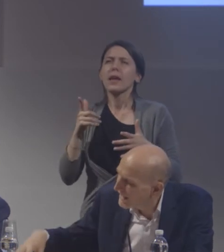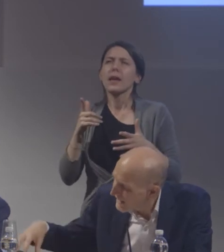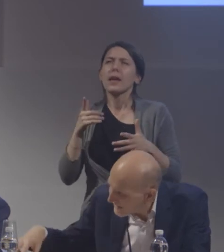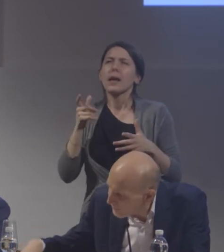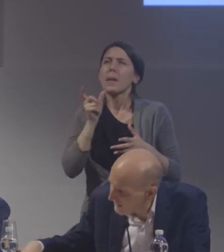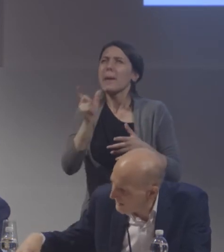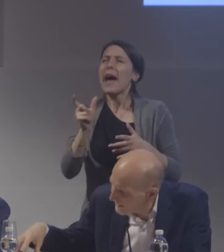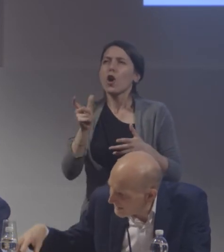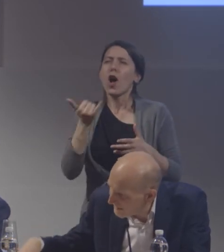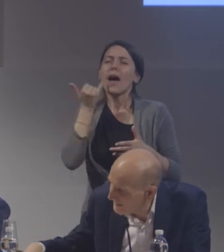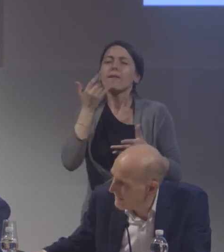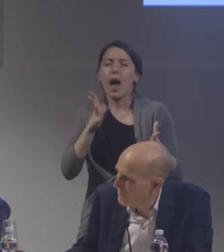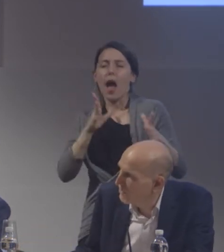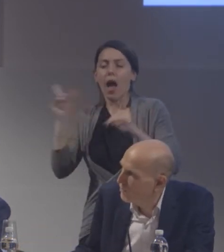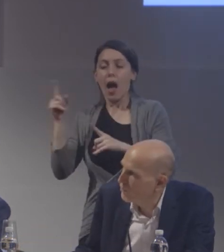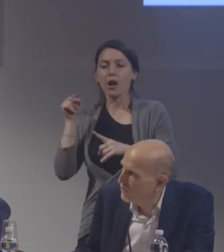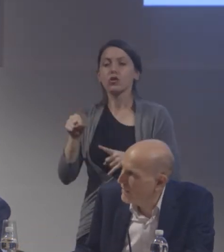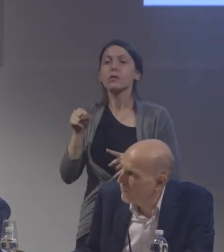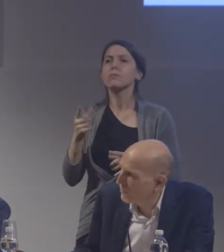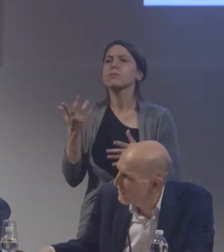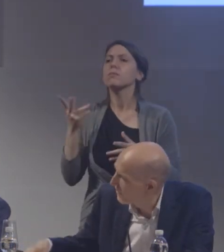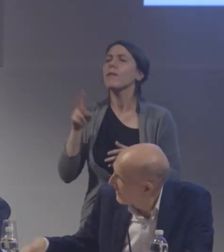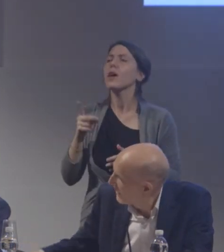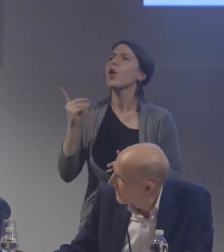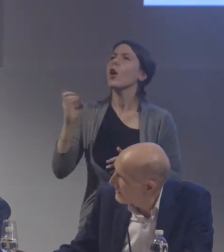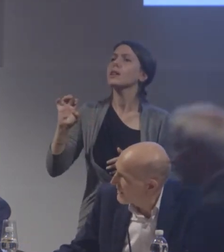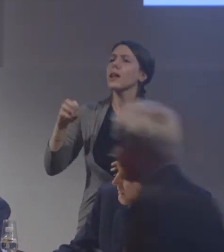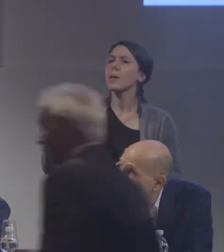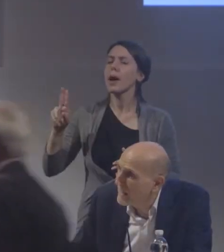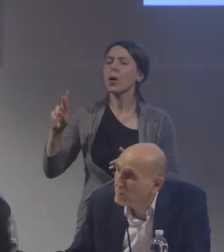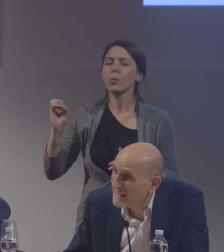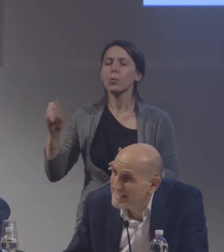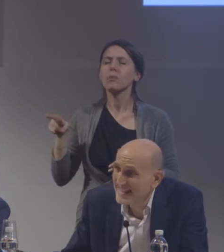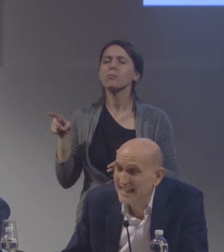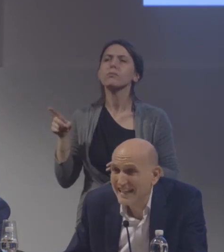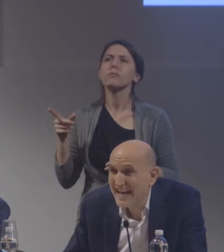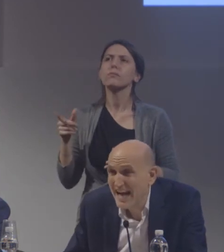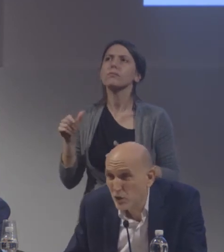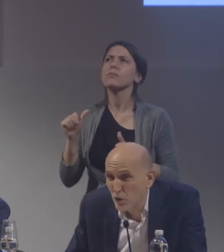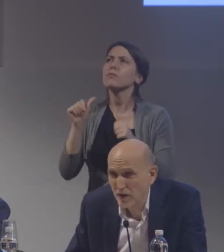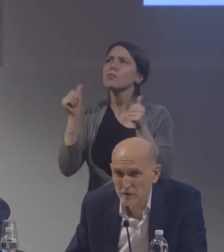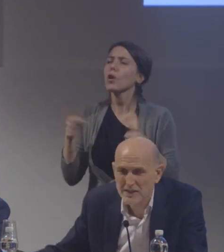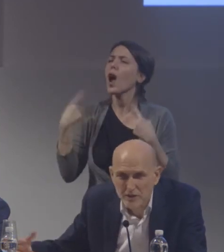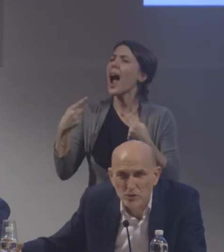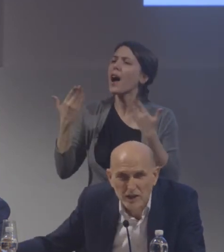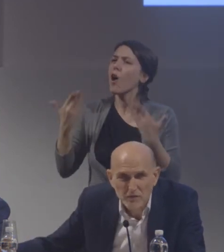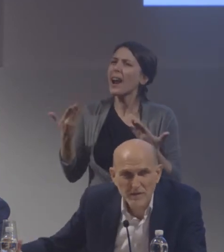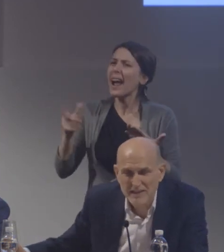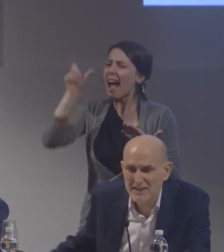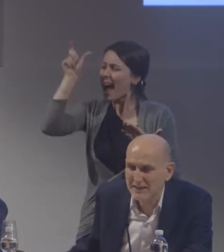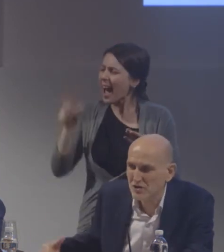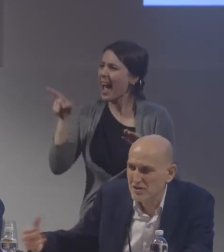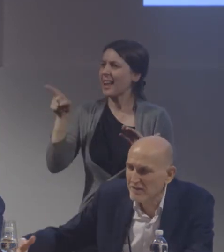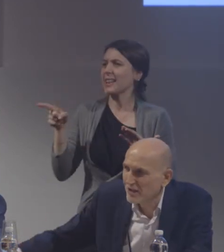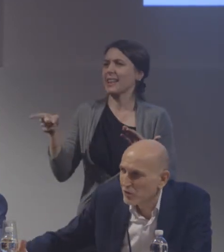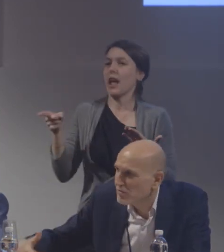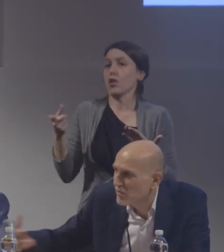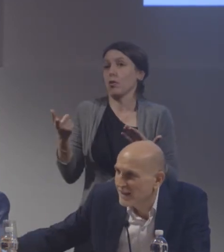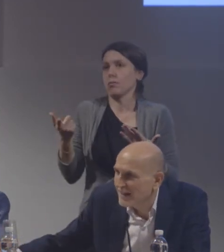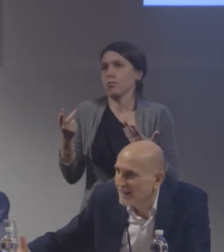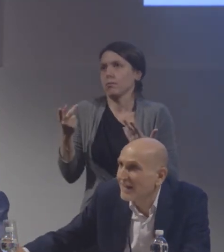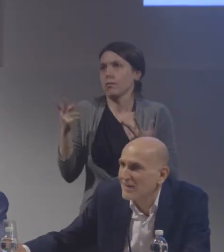intellettuale. Credo che nell'esempio di Tullio De Mauro la potenzialità che ha ancora questa figura, che ovviamente è stata decisiva